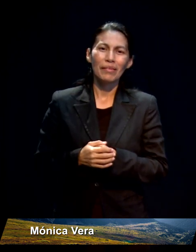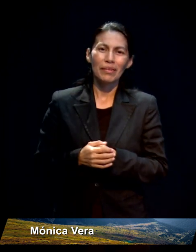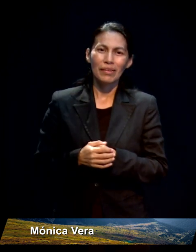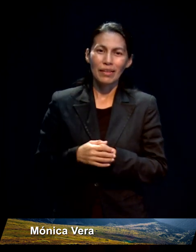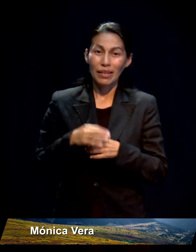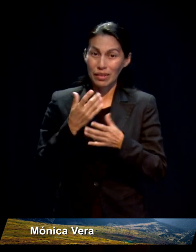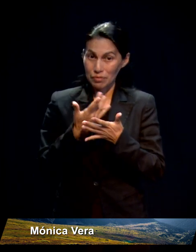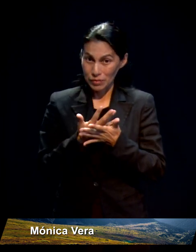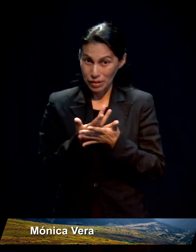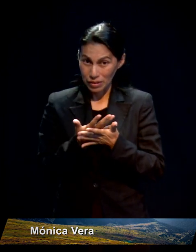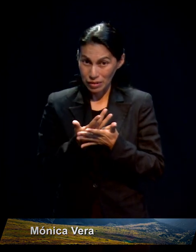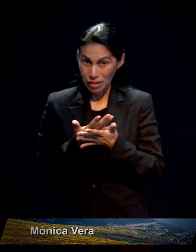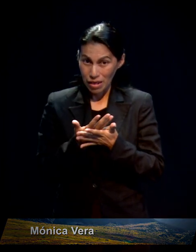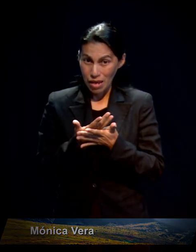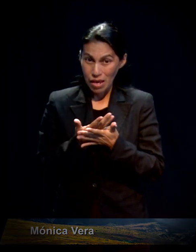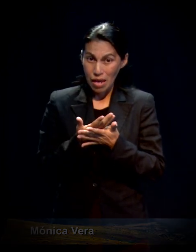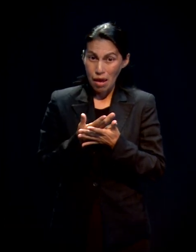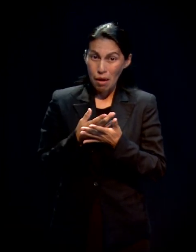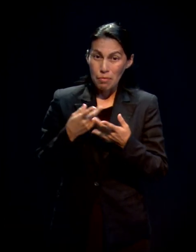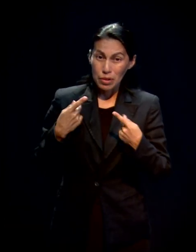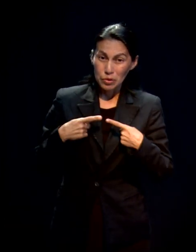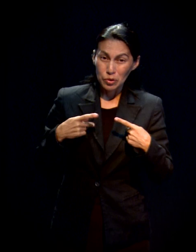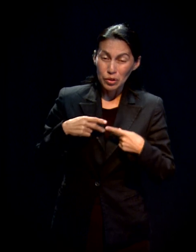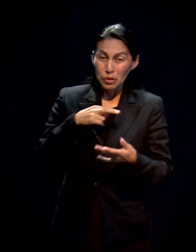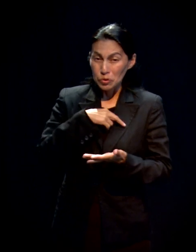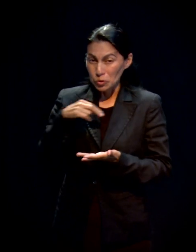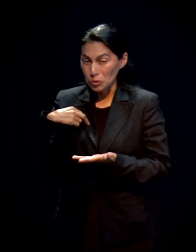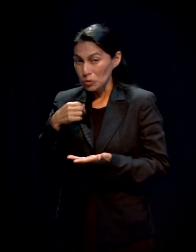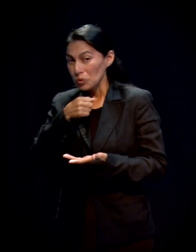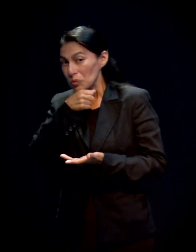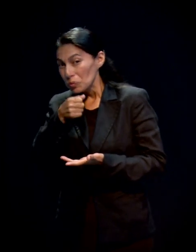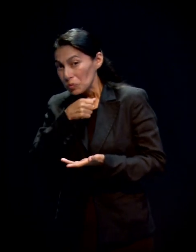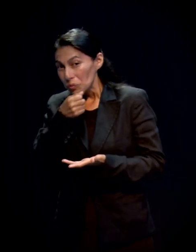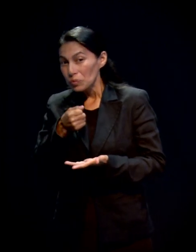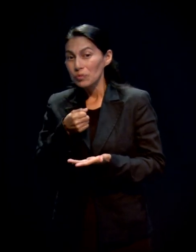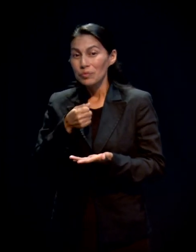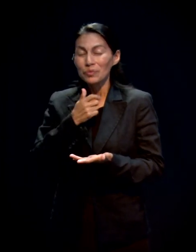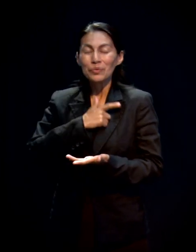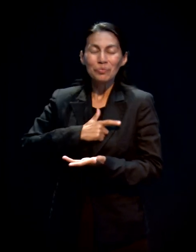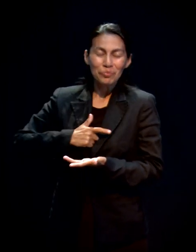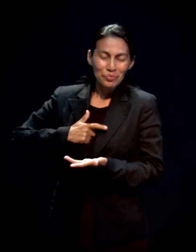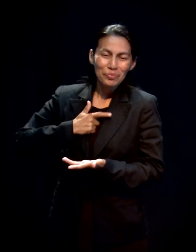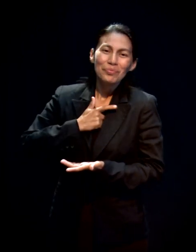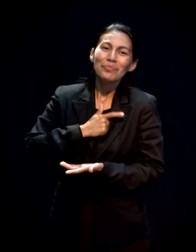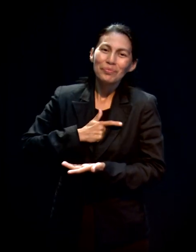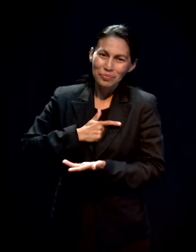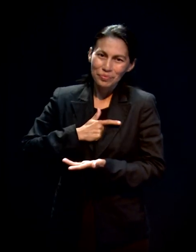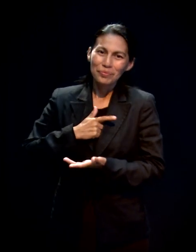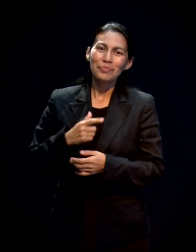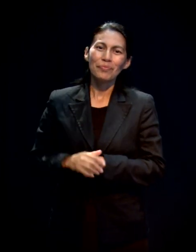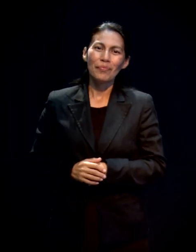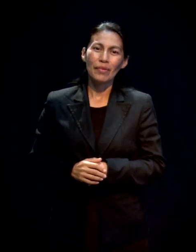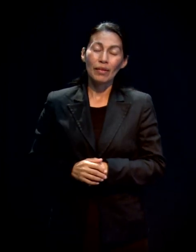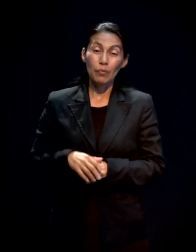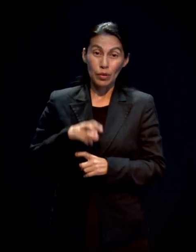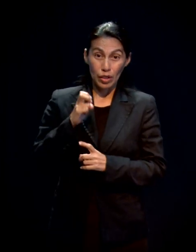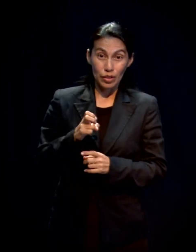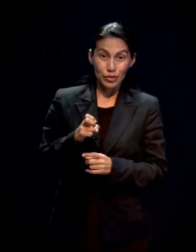que a los que tenemos un poquito más de edad nos encanta